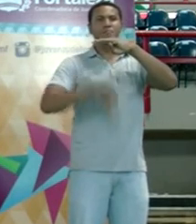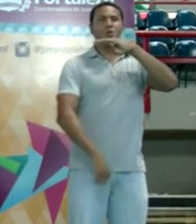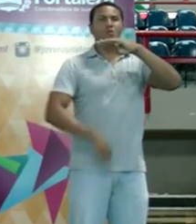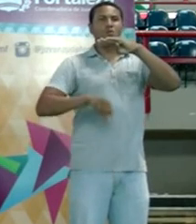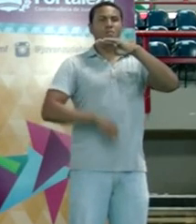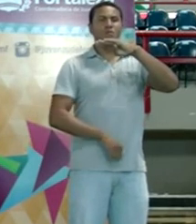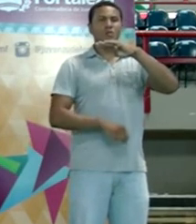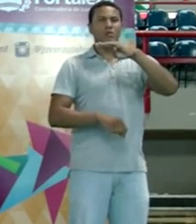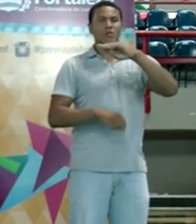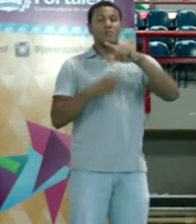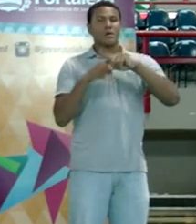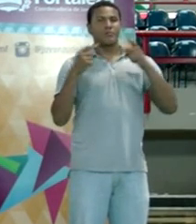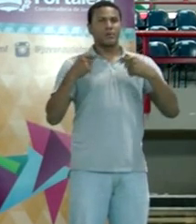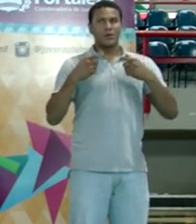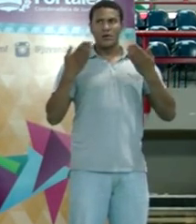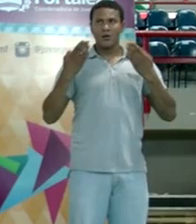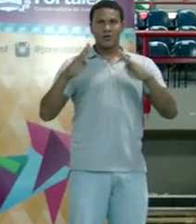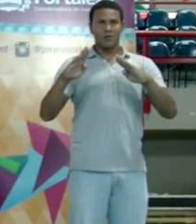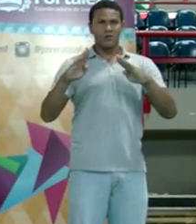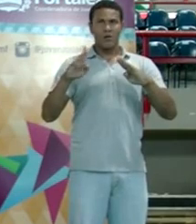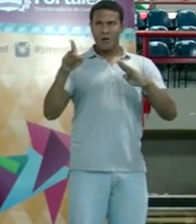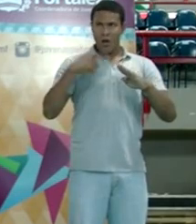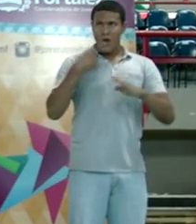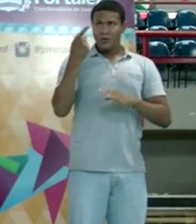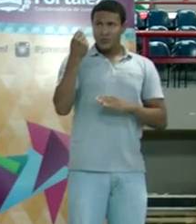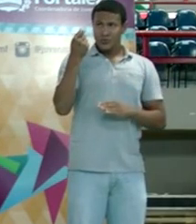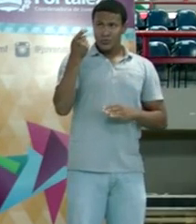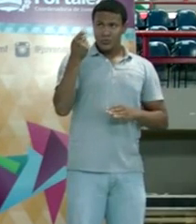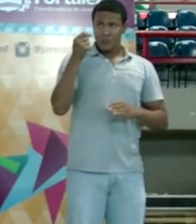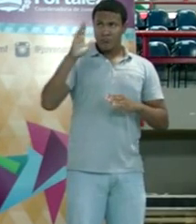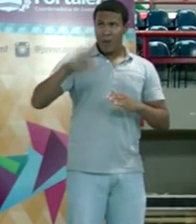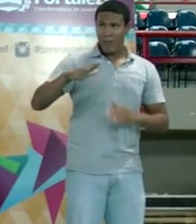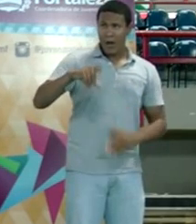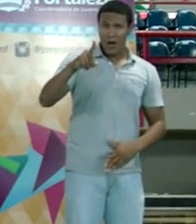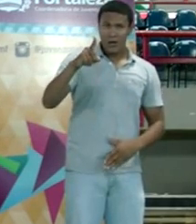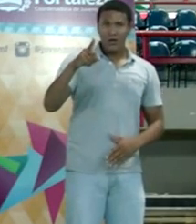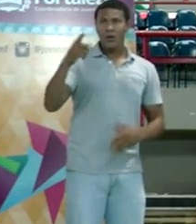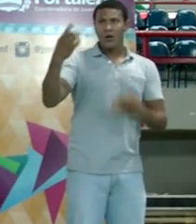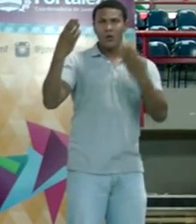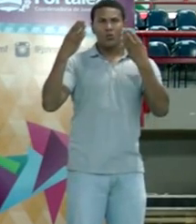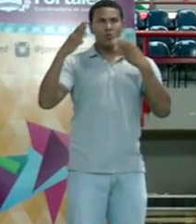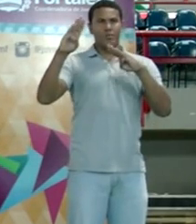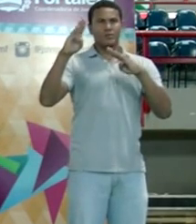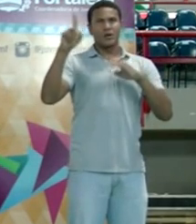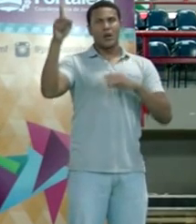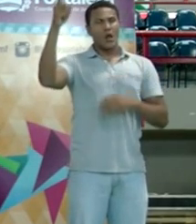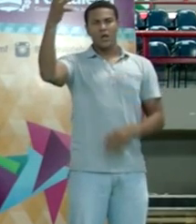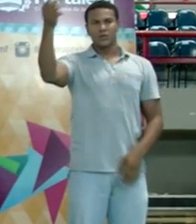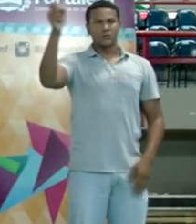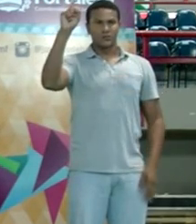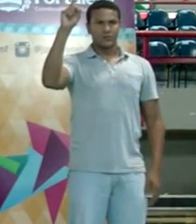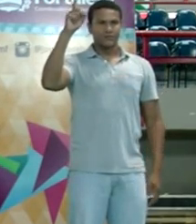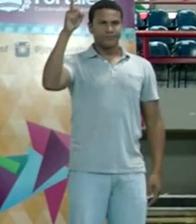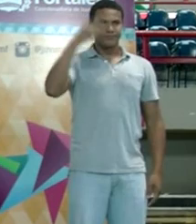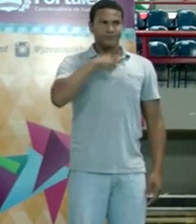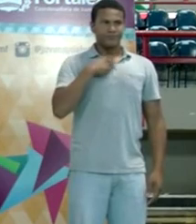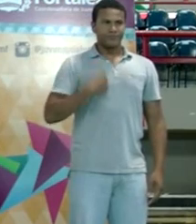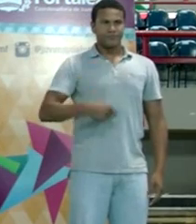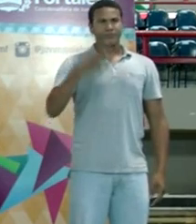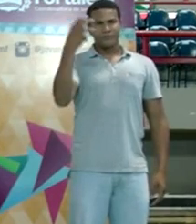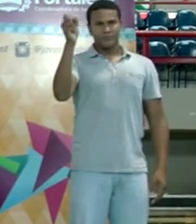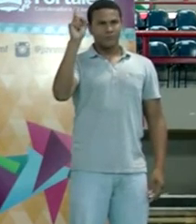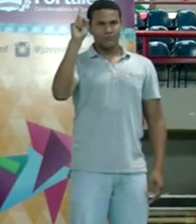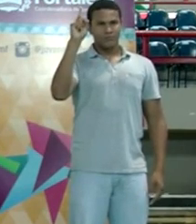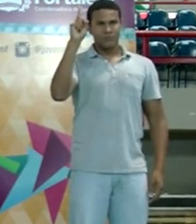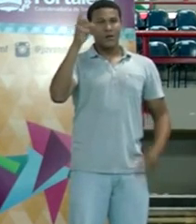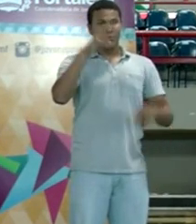medida compensatória. Está vendendo barato demais, então tem que compensar de alguma maneira. Eles não aceitam isso, claro. Okay? Evidentemente, para a